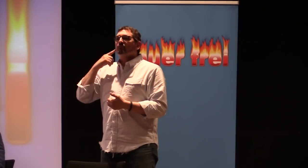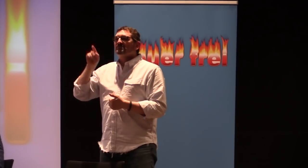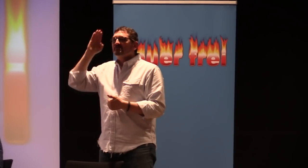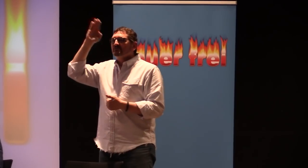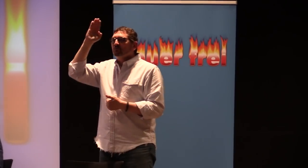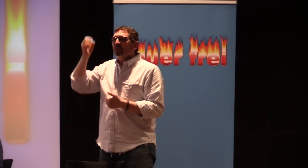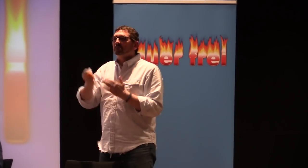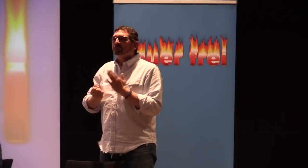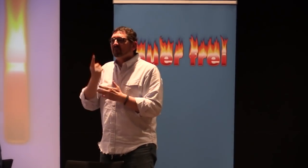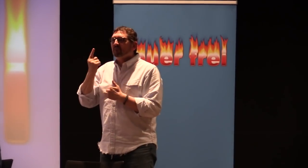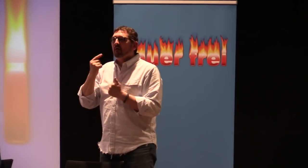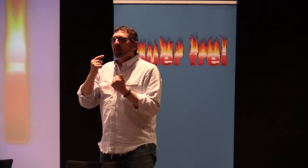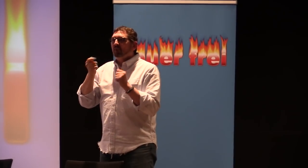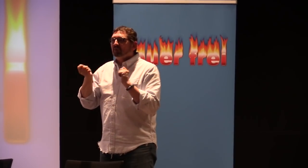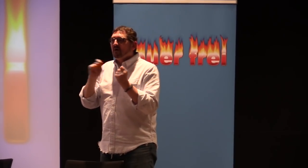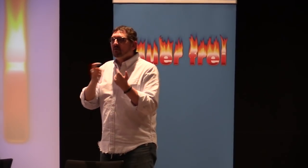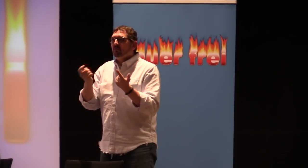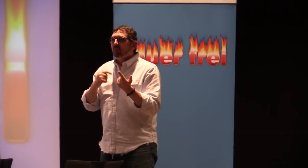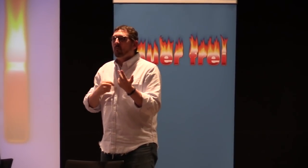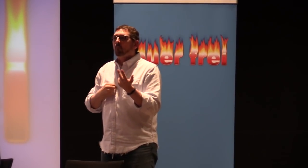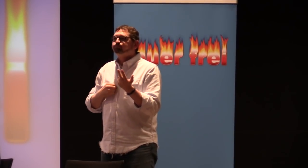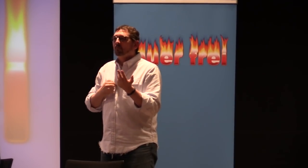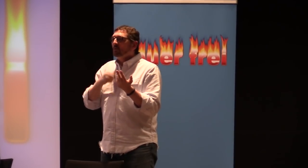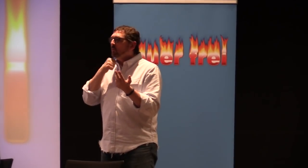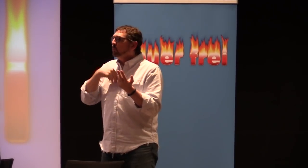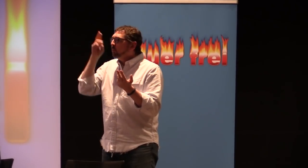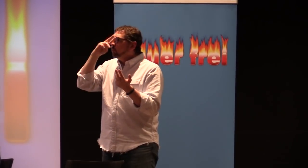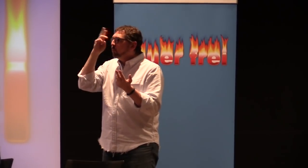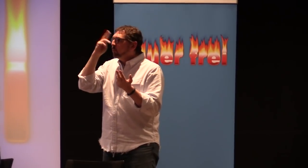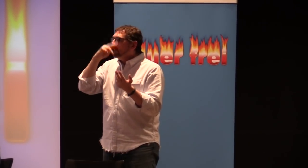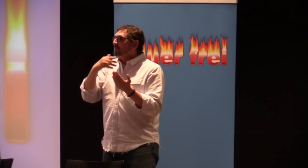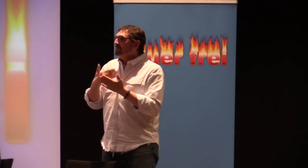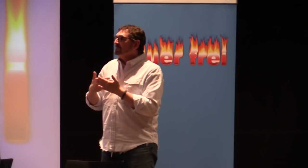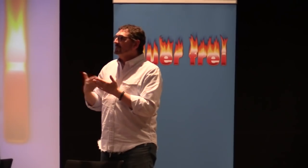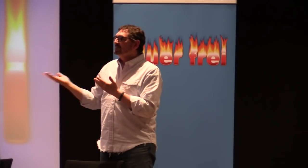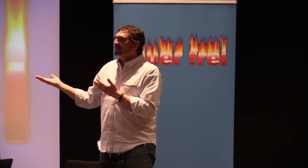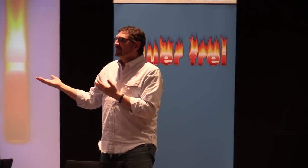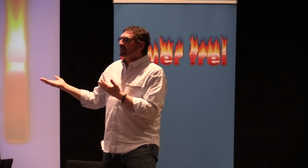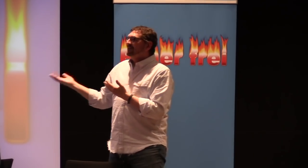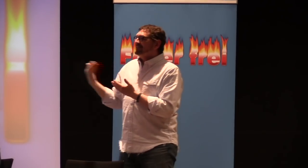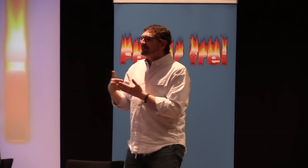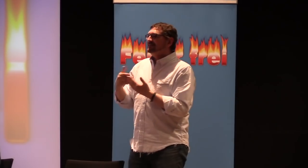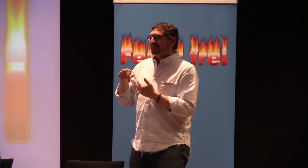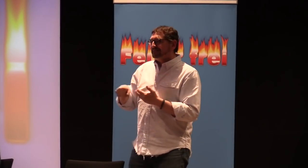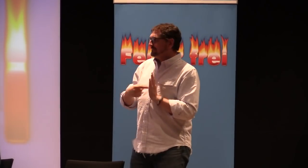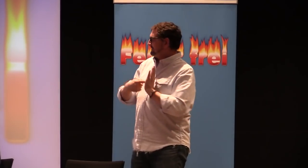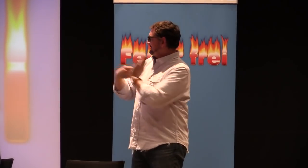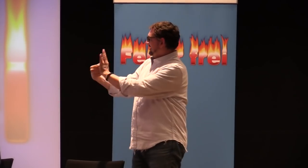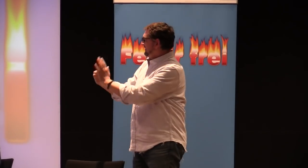bitte an die Zukunft zu denken. Wir haben Vertreter der Jugend hier auch oben sitzen und ich hoffe, sie konnten einige Eindrücke gewinnen und haben einige